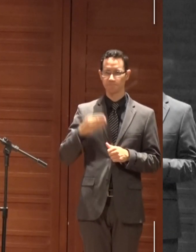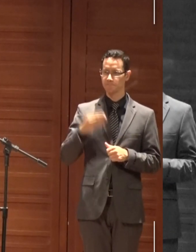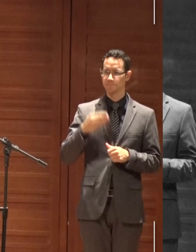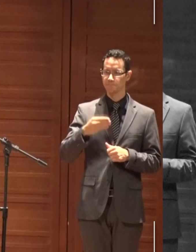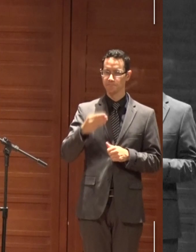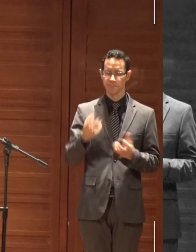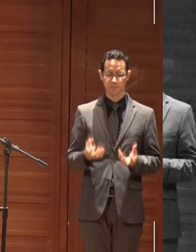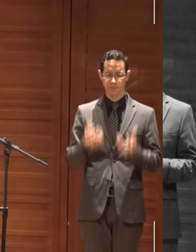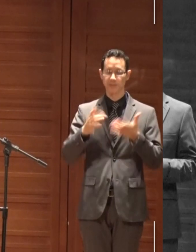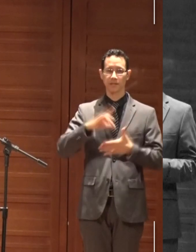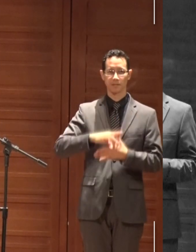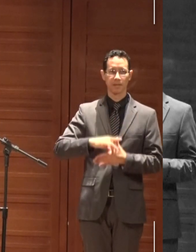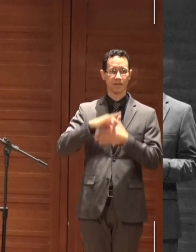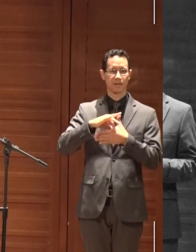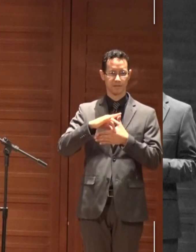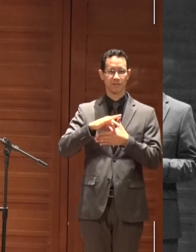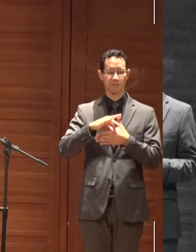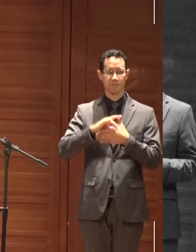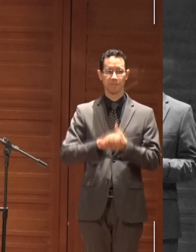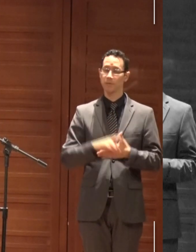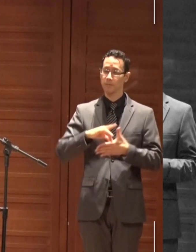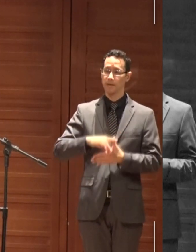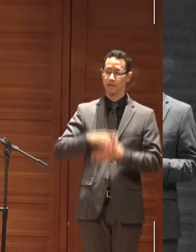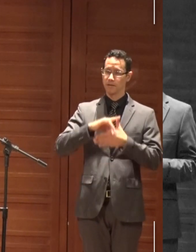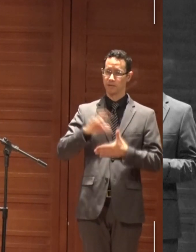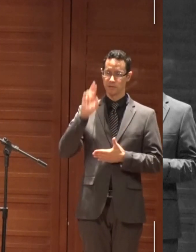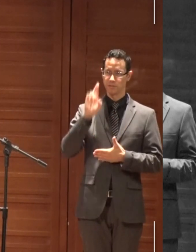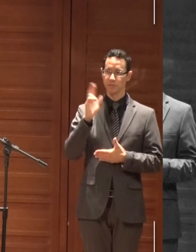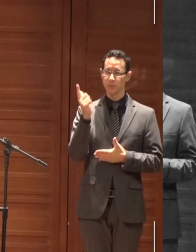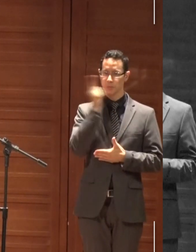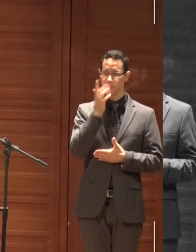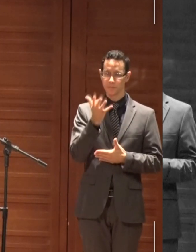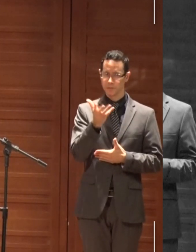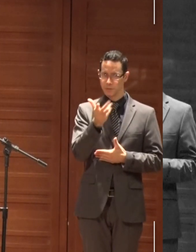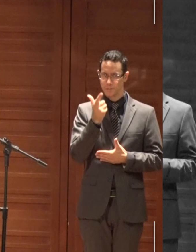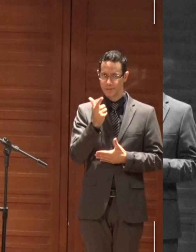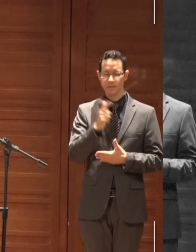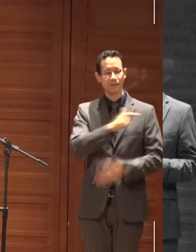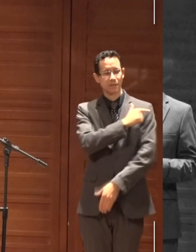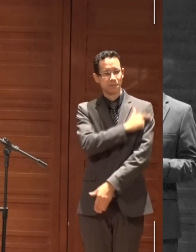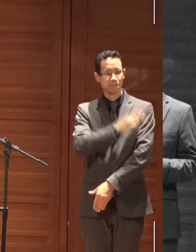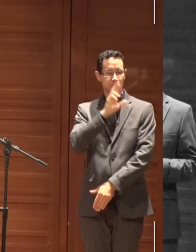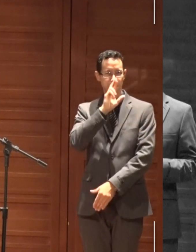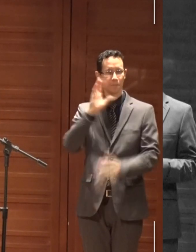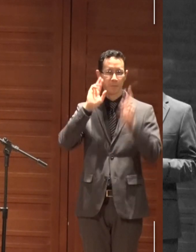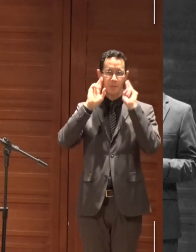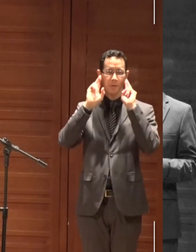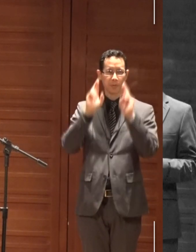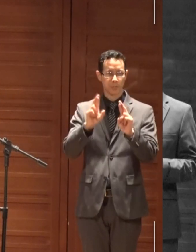extrema temperança. E essa temperança que ganjeou o respeito de seus pares, ganjeou